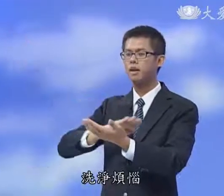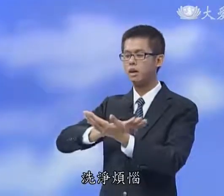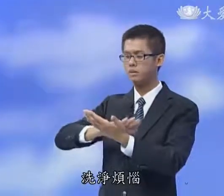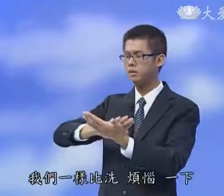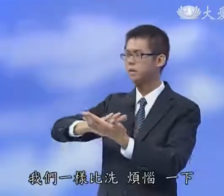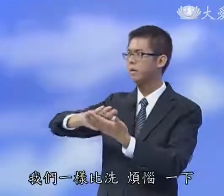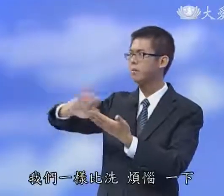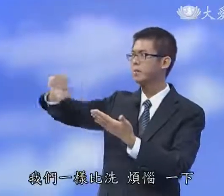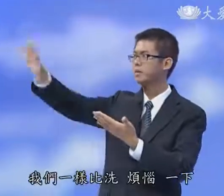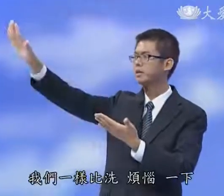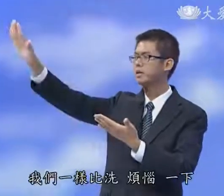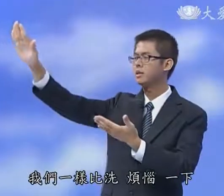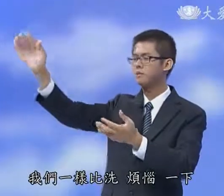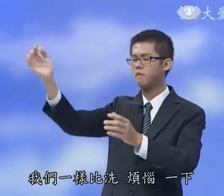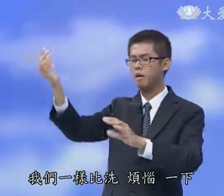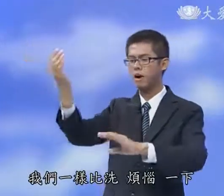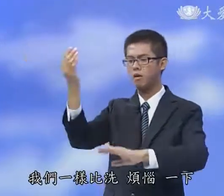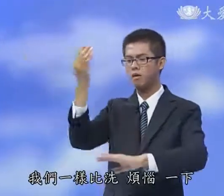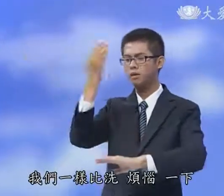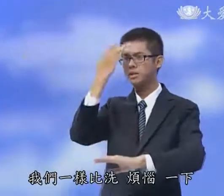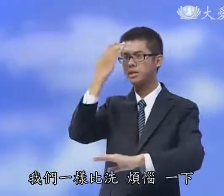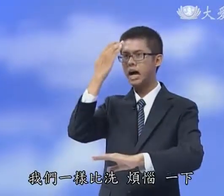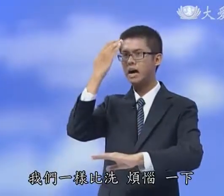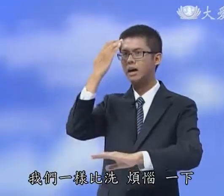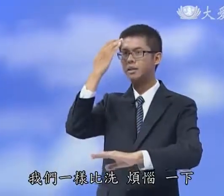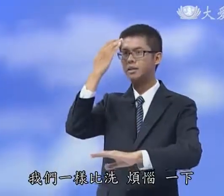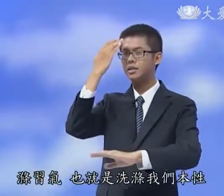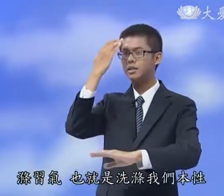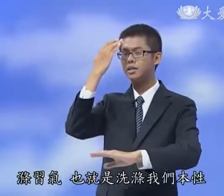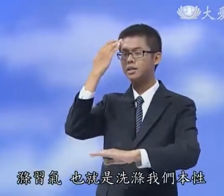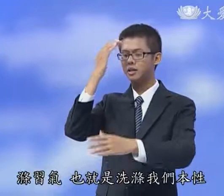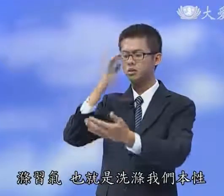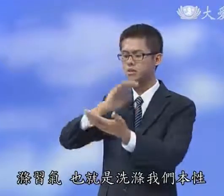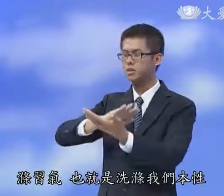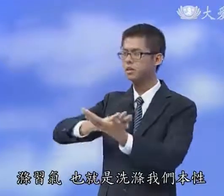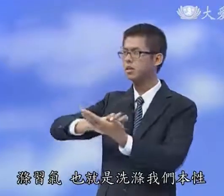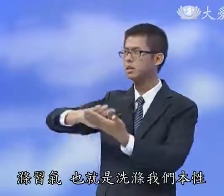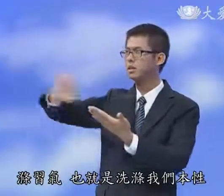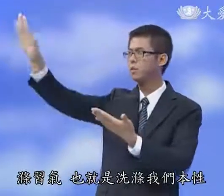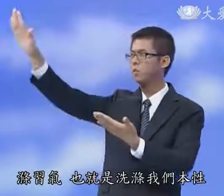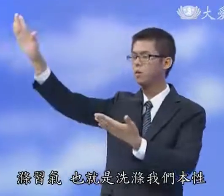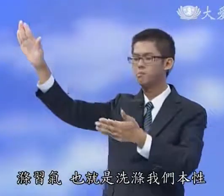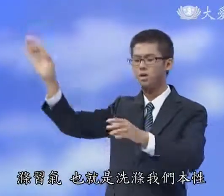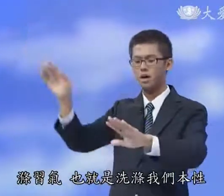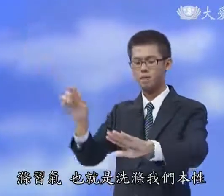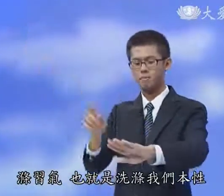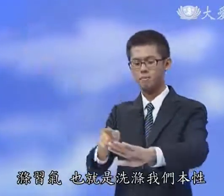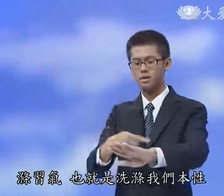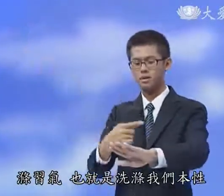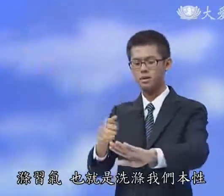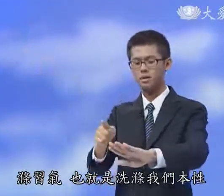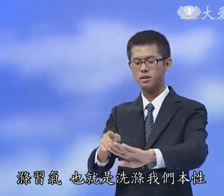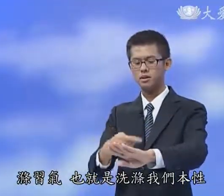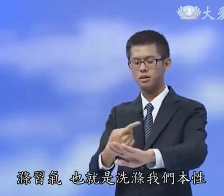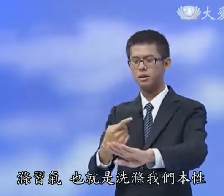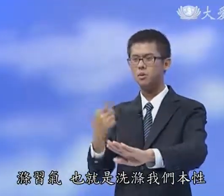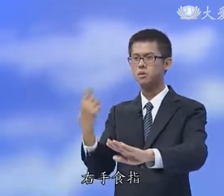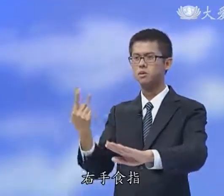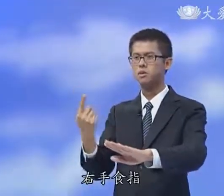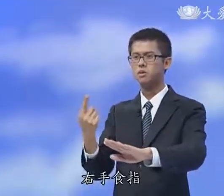烦恼一样比洗烦恼一下，涤习气也就是洗涤我们的本性。右手食